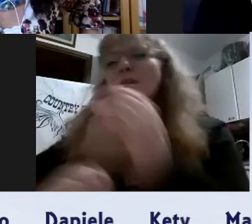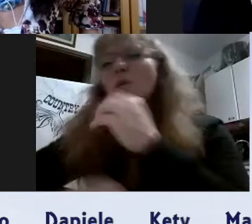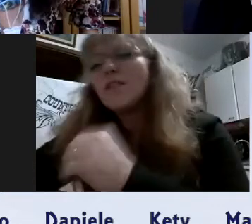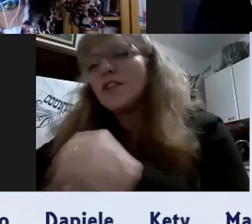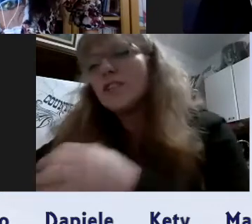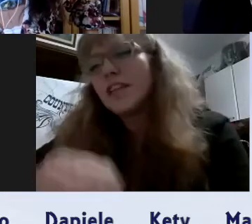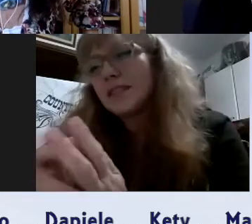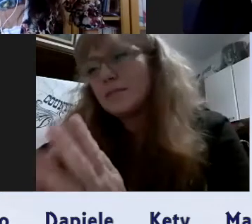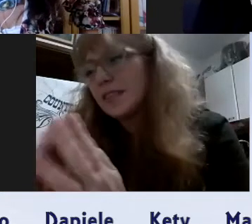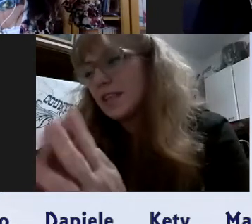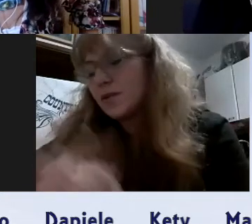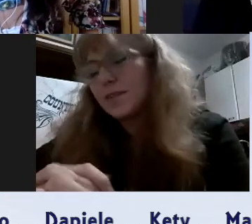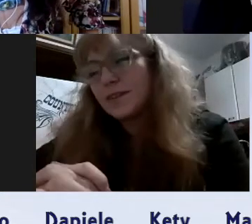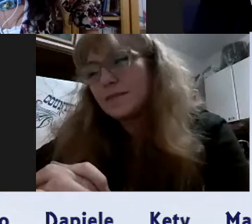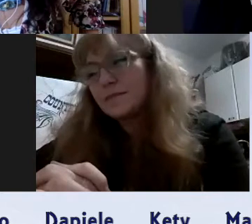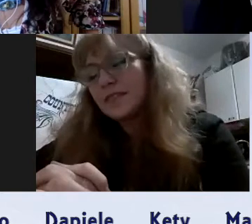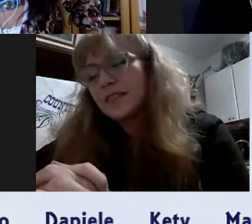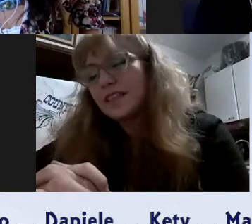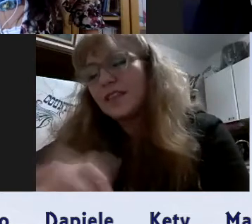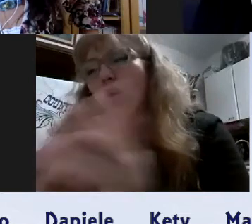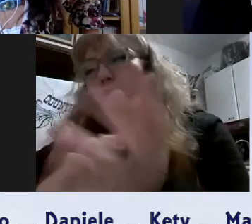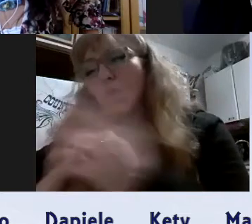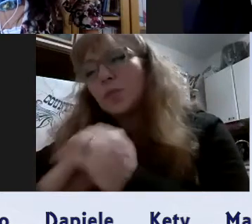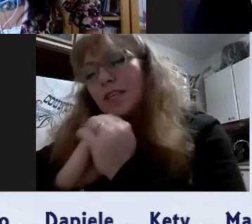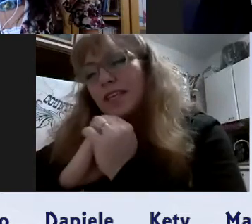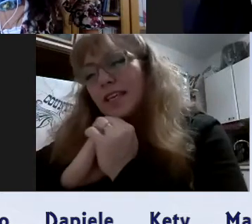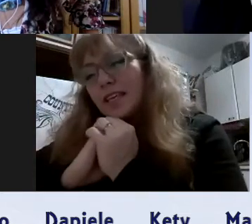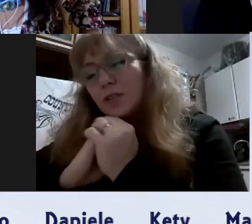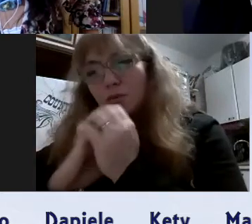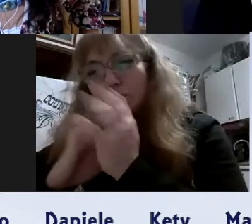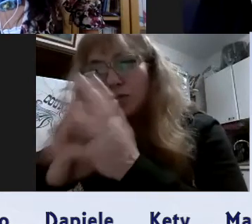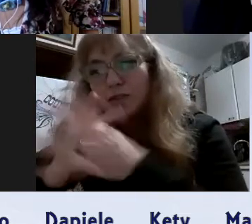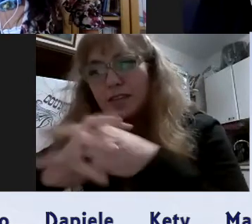Beh, comunque voglio dire a Matteo... io ho un gruppo di